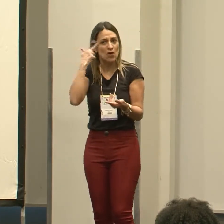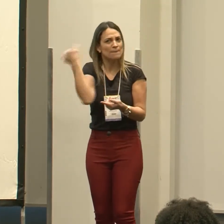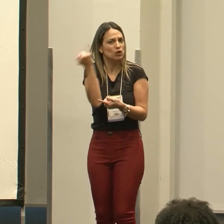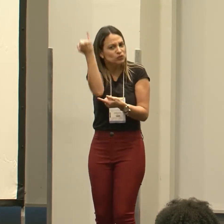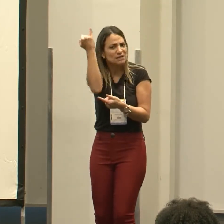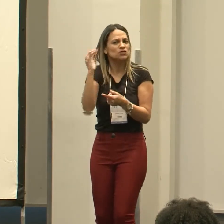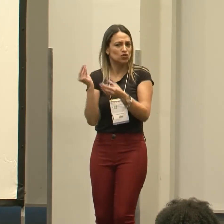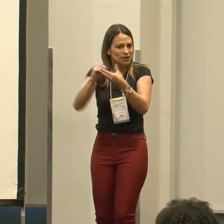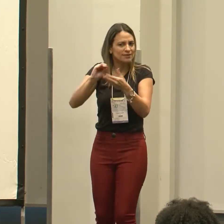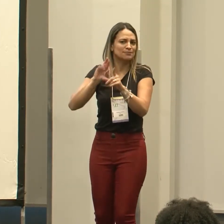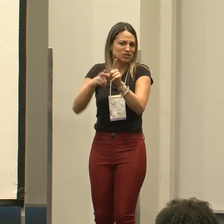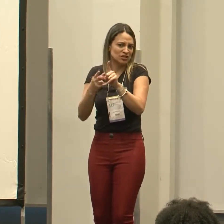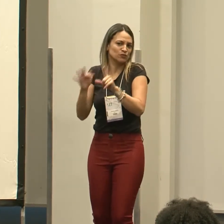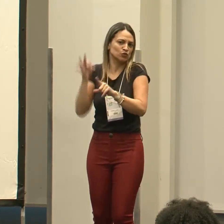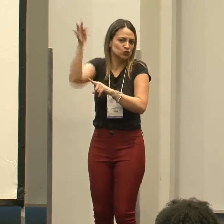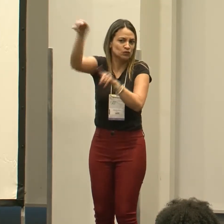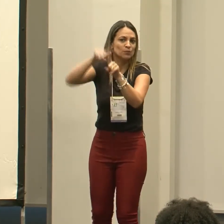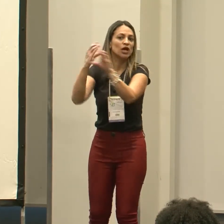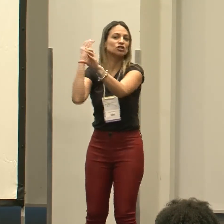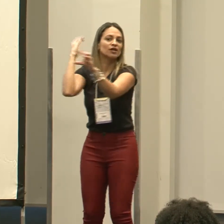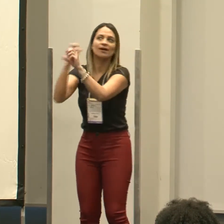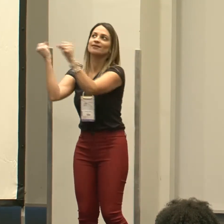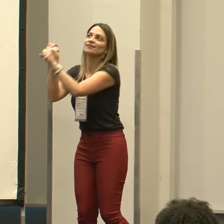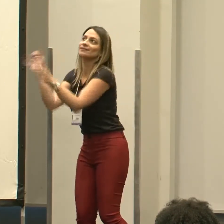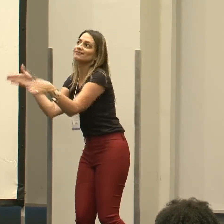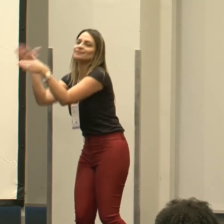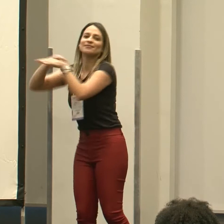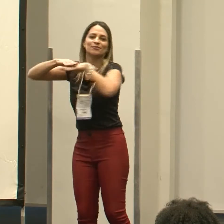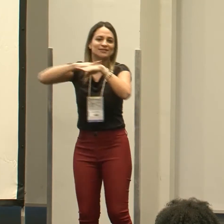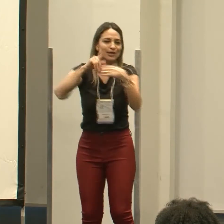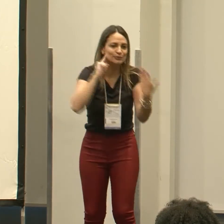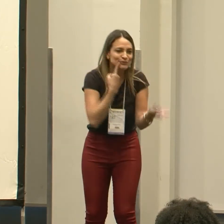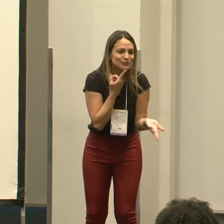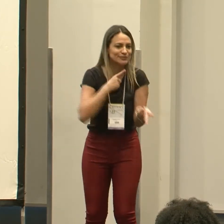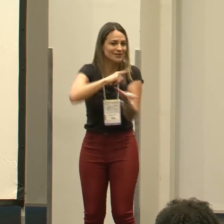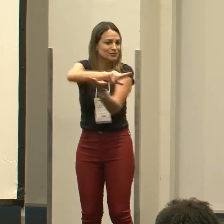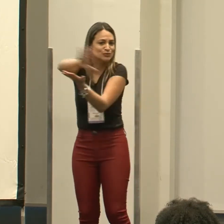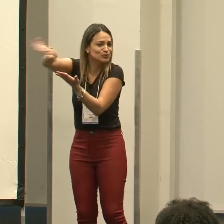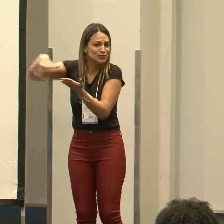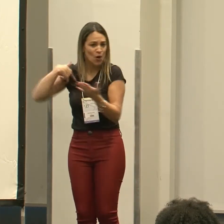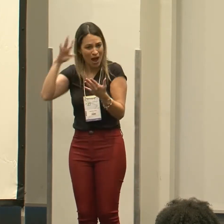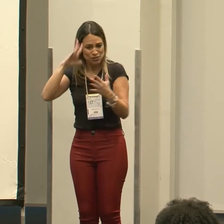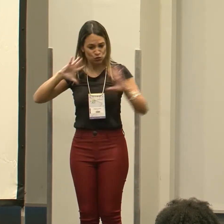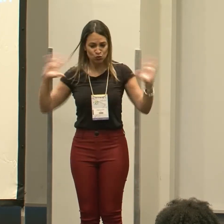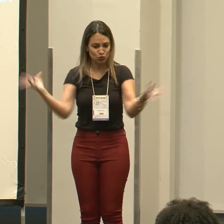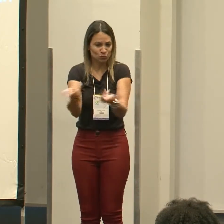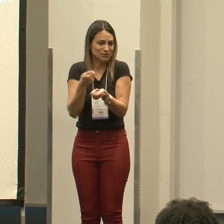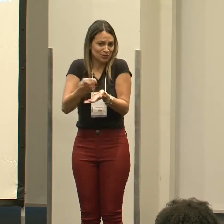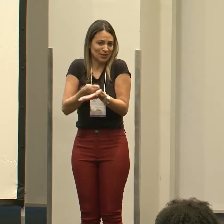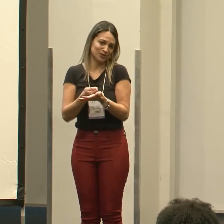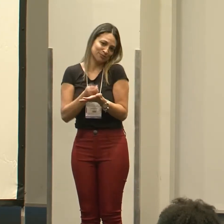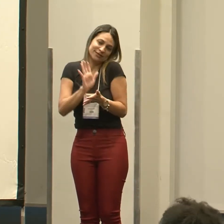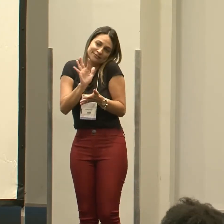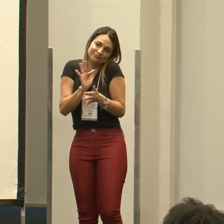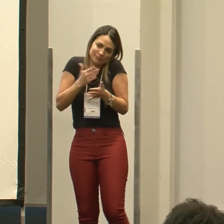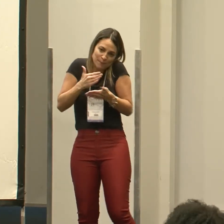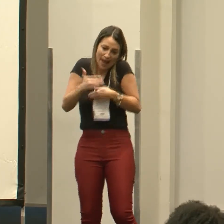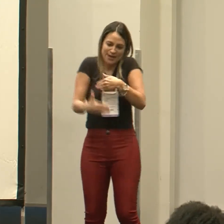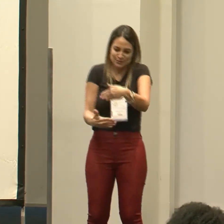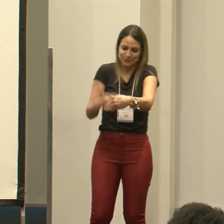licenciaturas, né? Quem sabe no futuro os outros cursos também, como engenharia ou outros, que todo mundo precisa um dia conversar